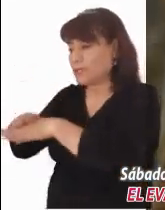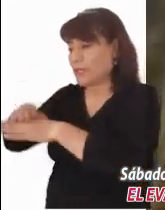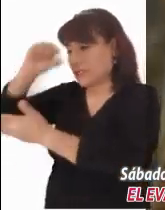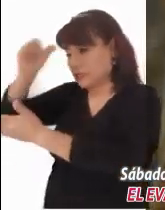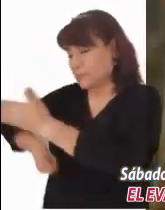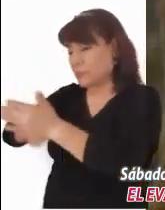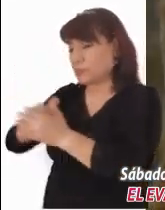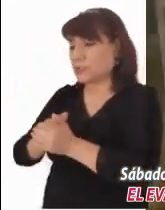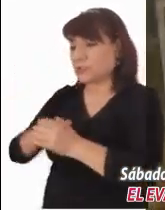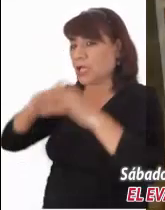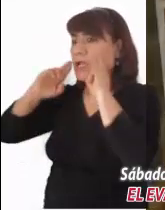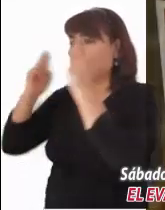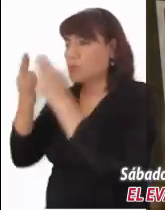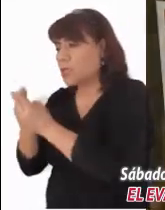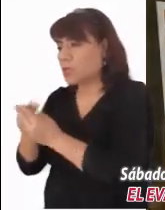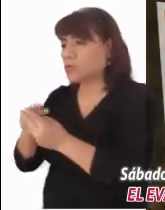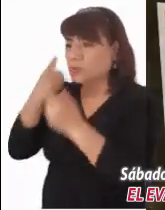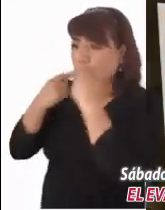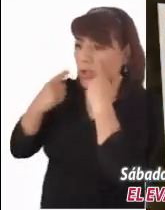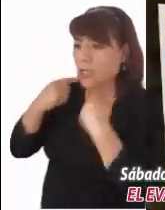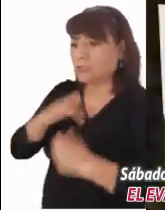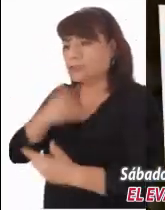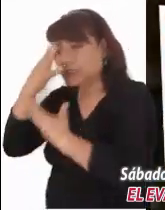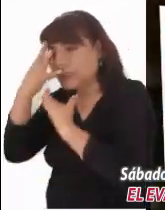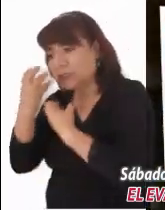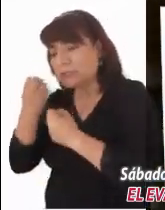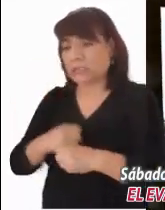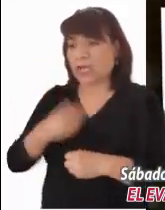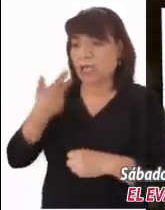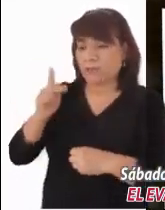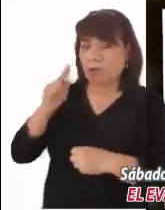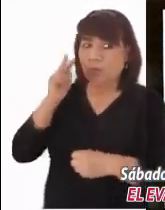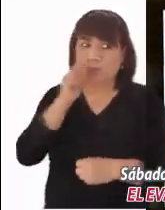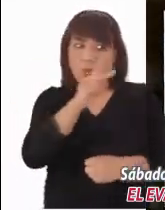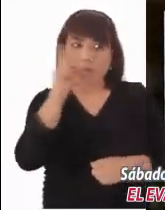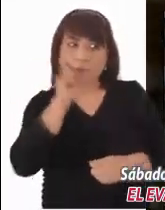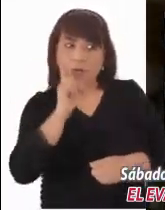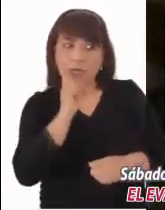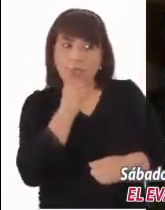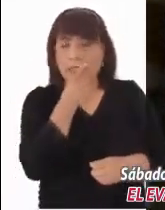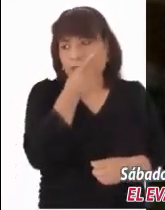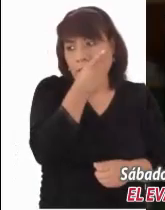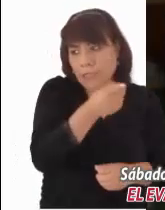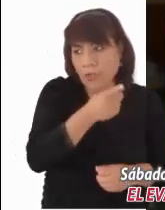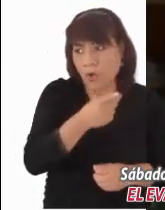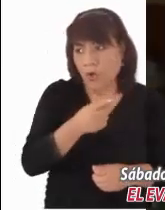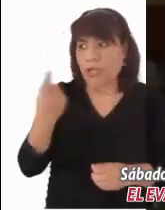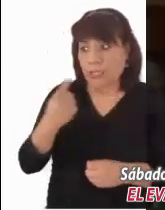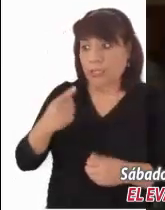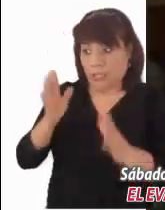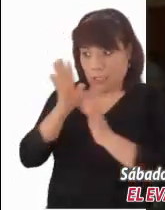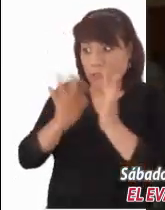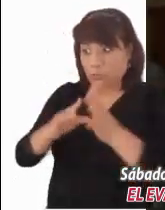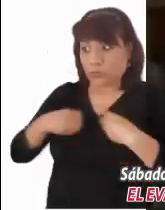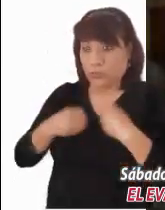los cuales estaban llorando, agobiados por la tristeza. Pero cuando la oyeron decir que estaba vivo y que lo